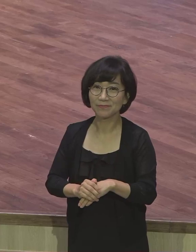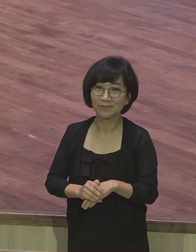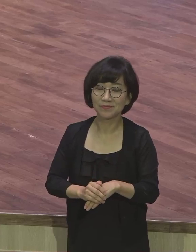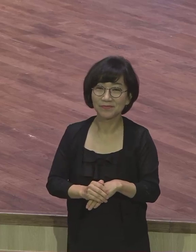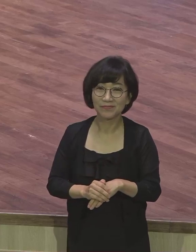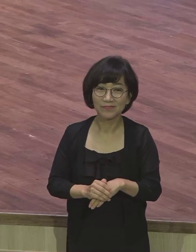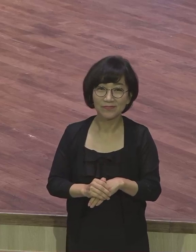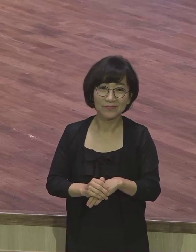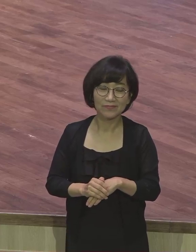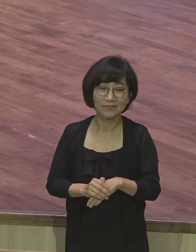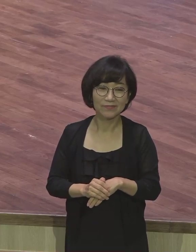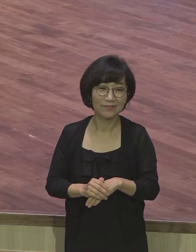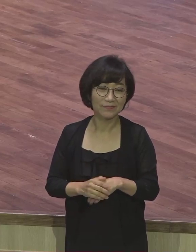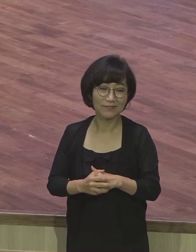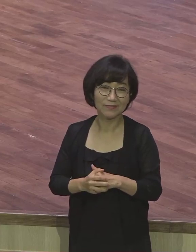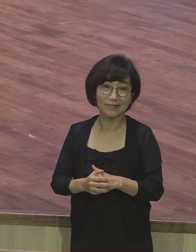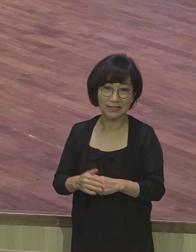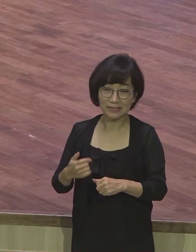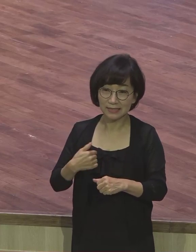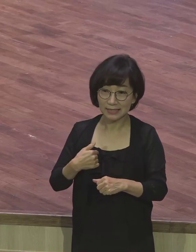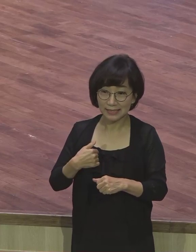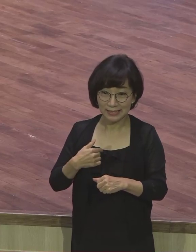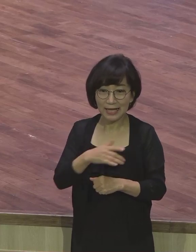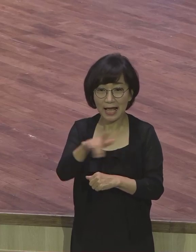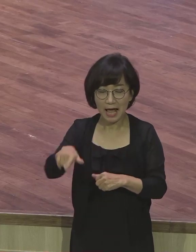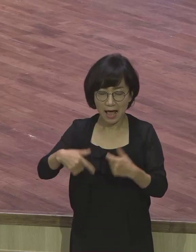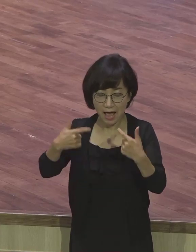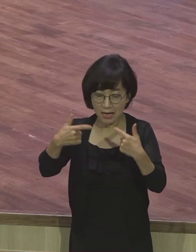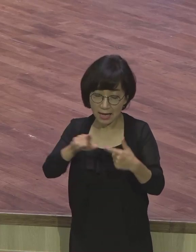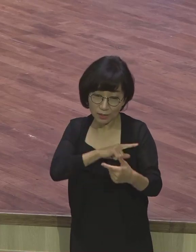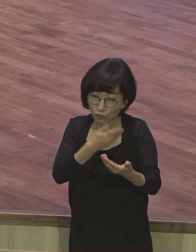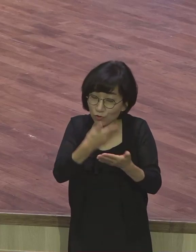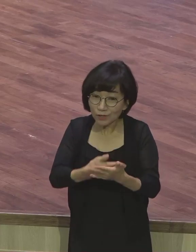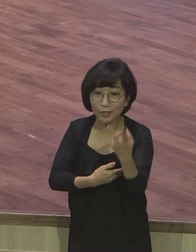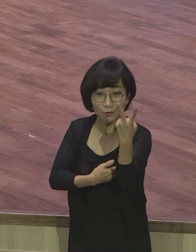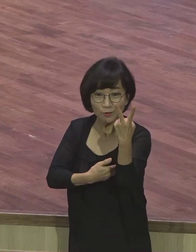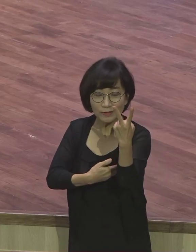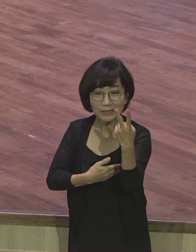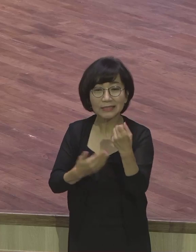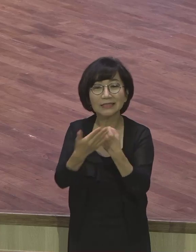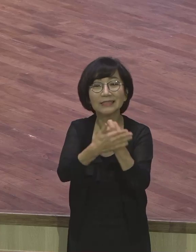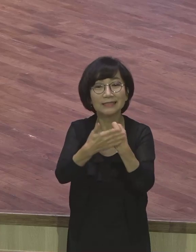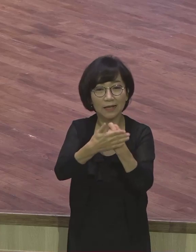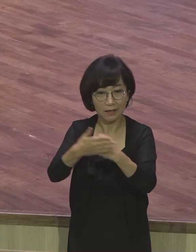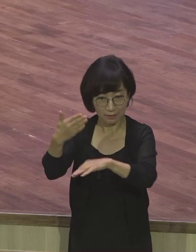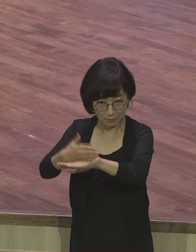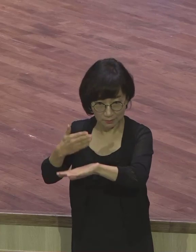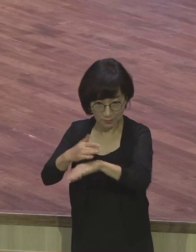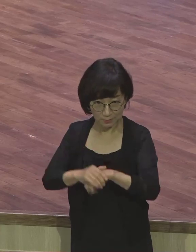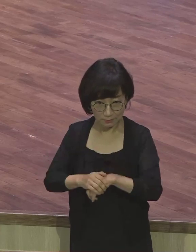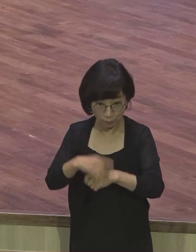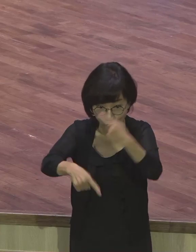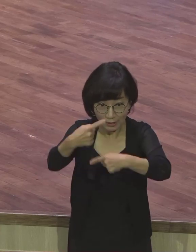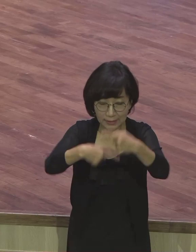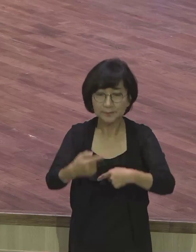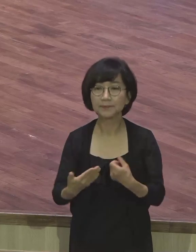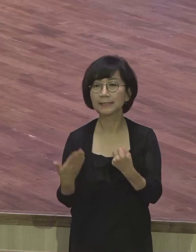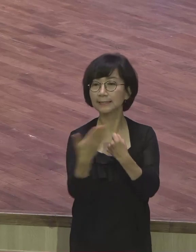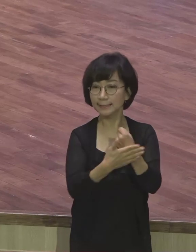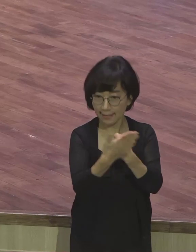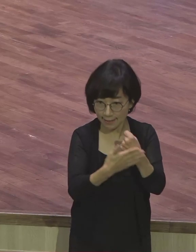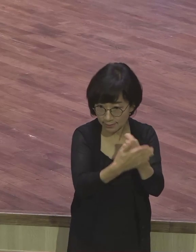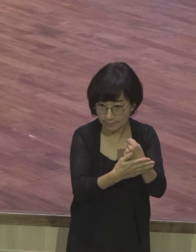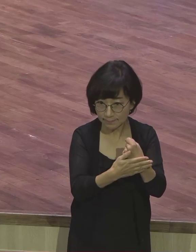가장 중요한 것이 뭐냐? 은혜 의식, 감사 의식이에요. 한번 같이 고백해 봅시다. 은혜 의식,